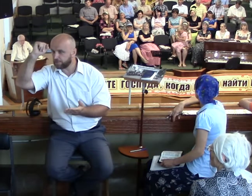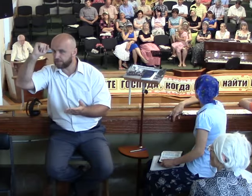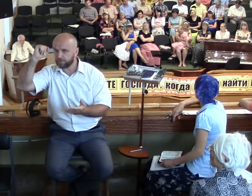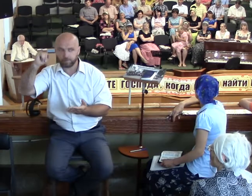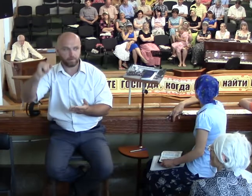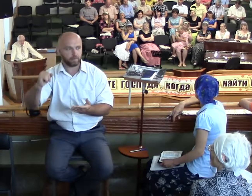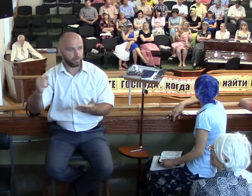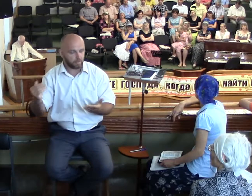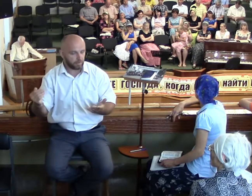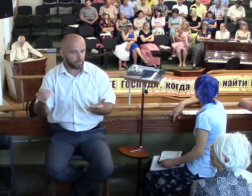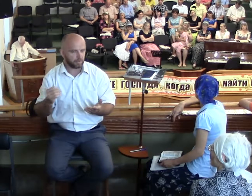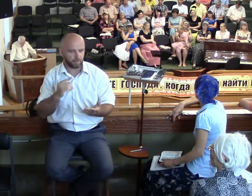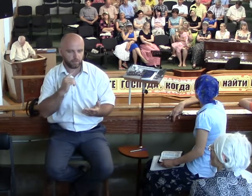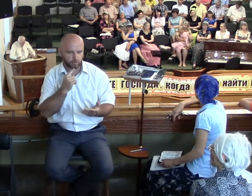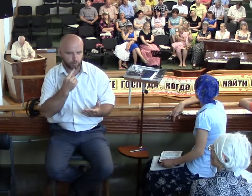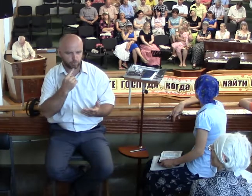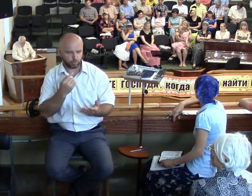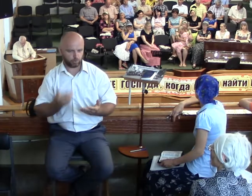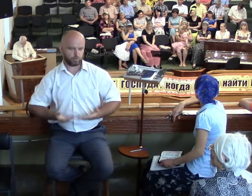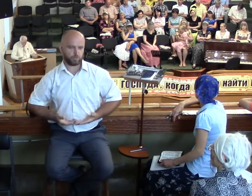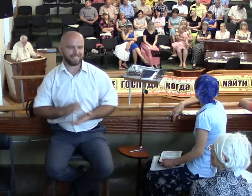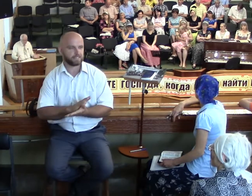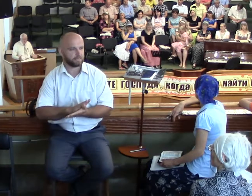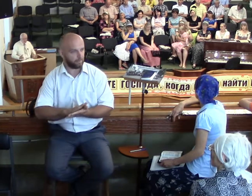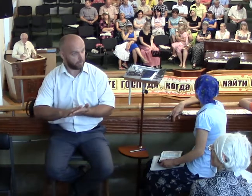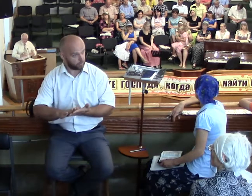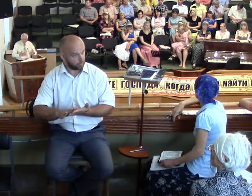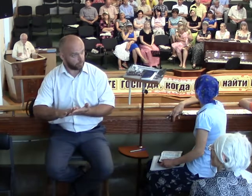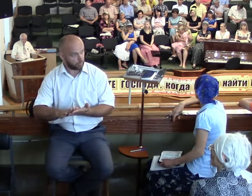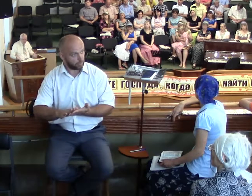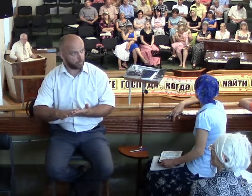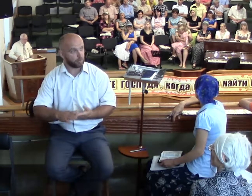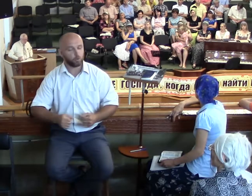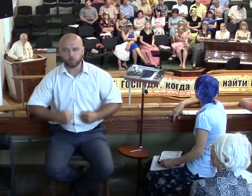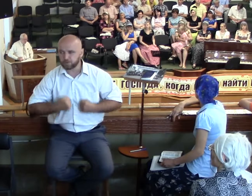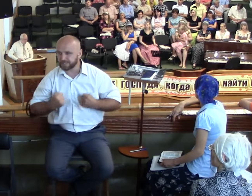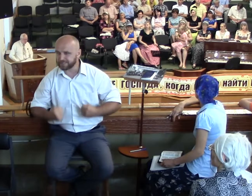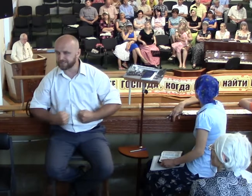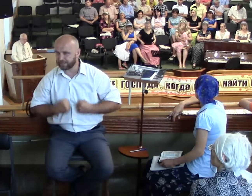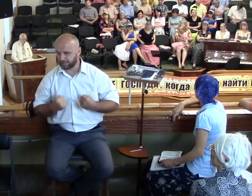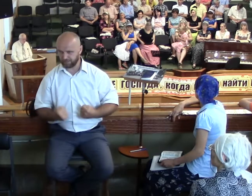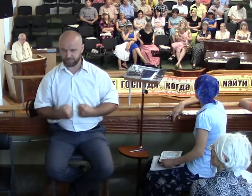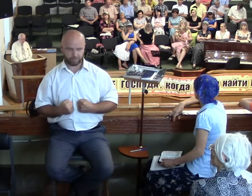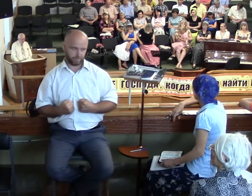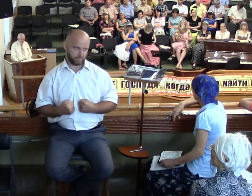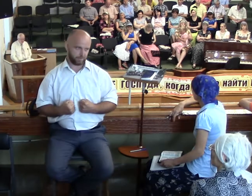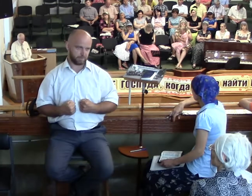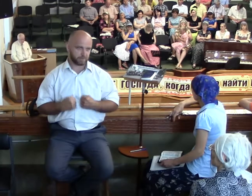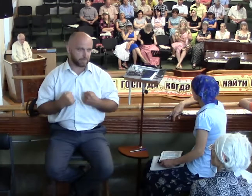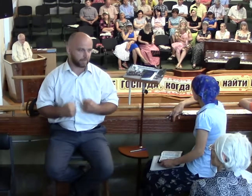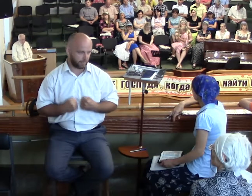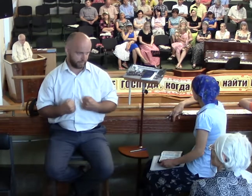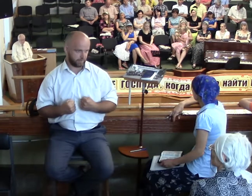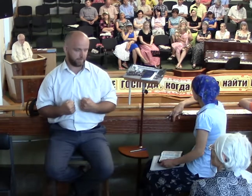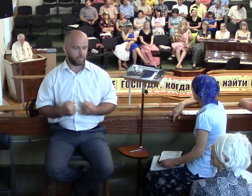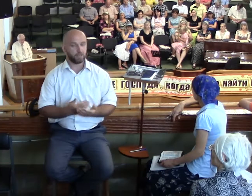представьте себе, в Писании есть очень много мест, как нам распоряжаться нашим имуществом на земле.